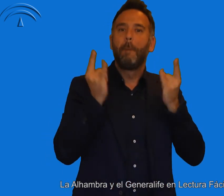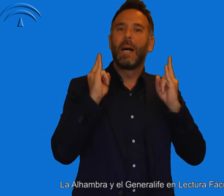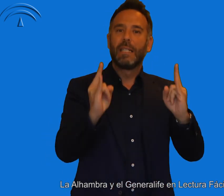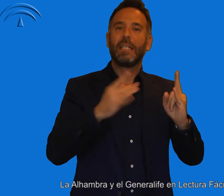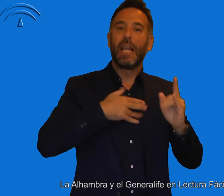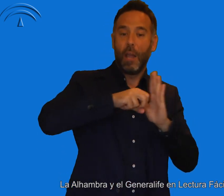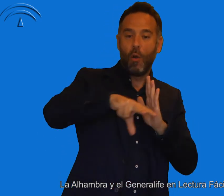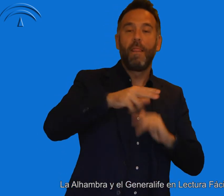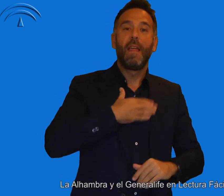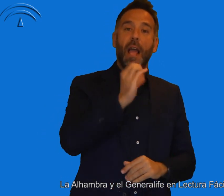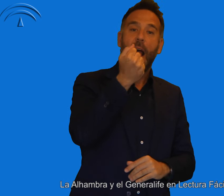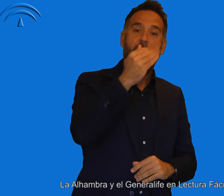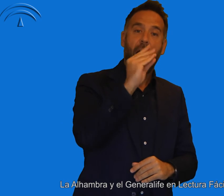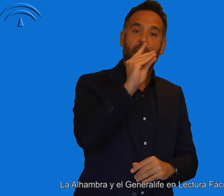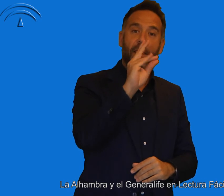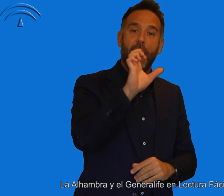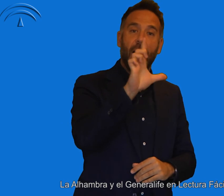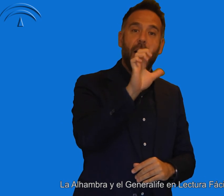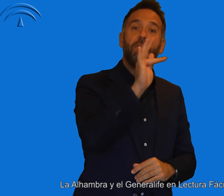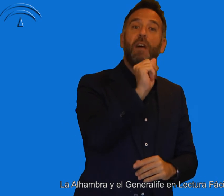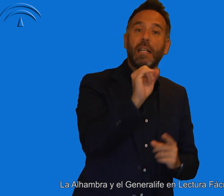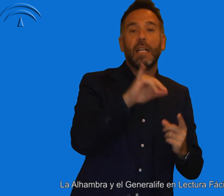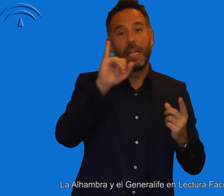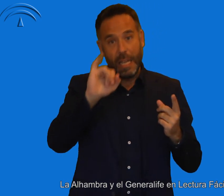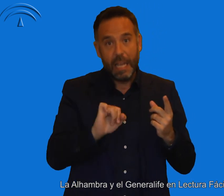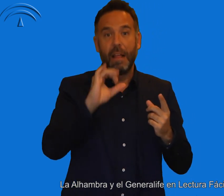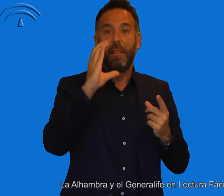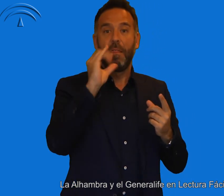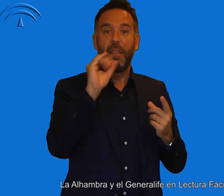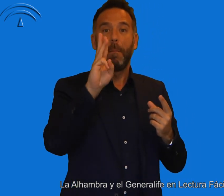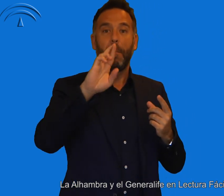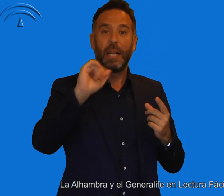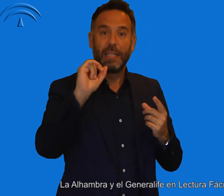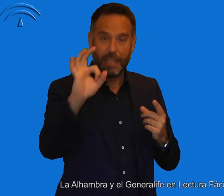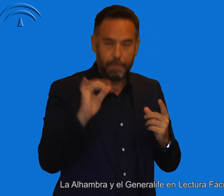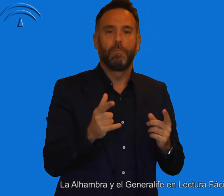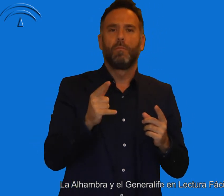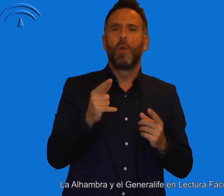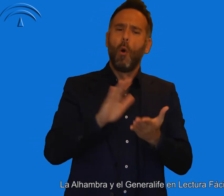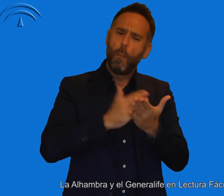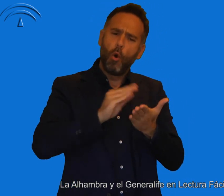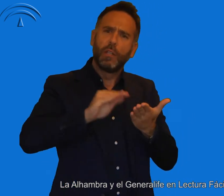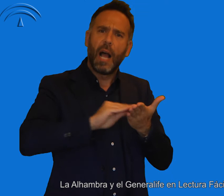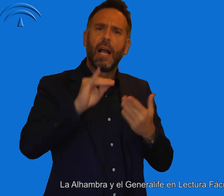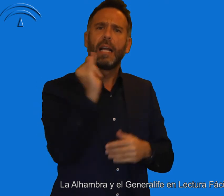el Paseo de los Cipreses. Los versos del poeta Juan Ramón Jiménez cuando vino al Generalife suenan por el